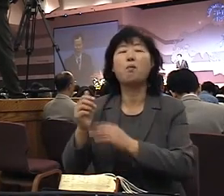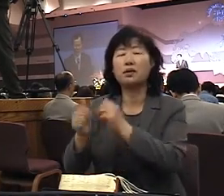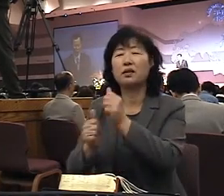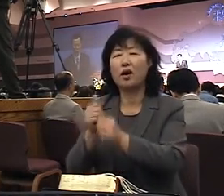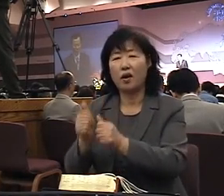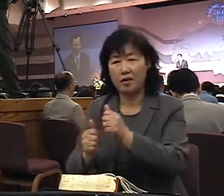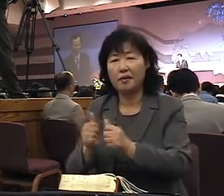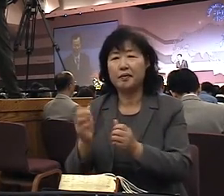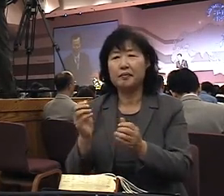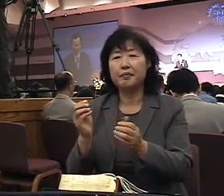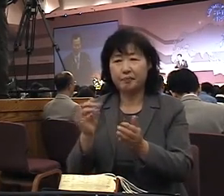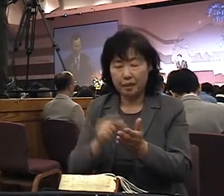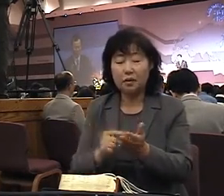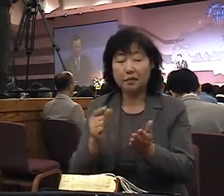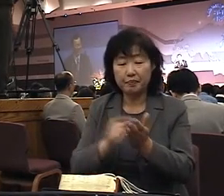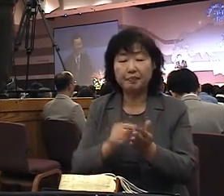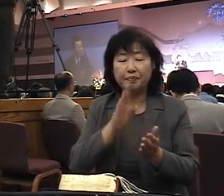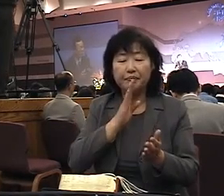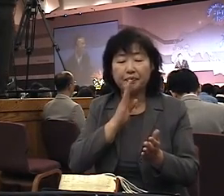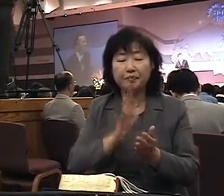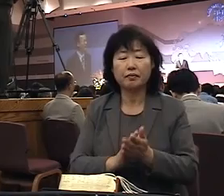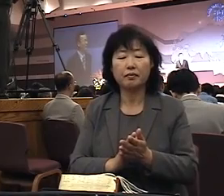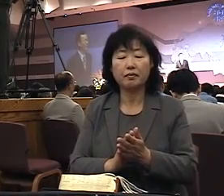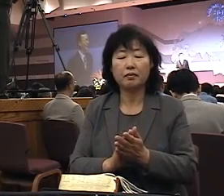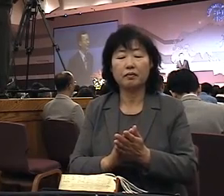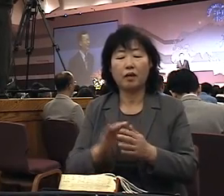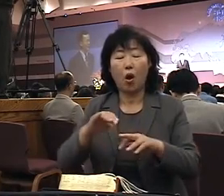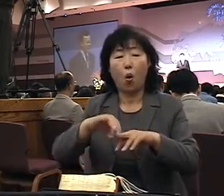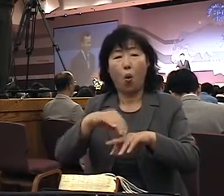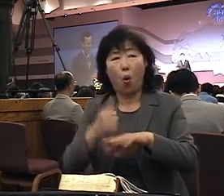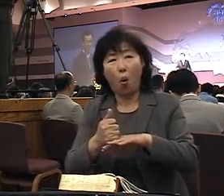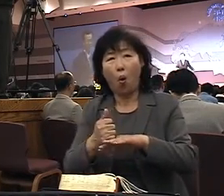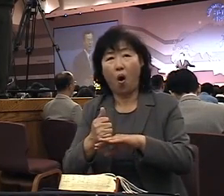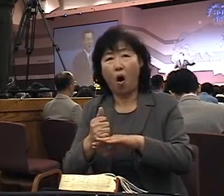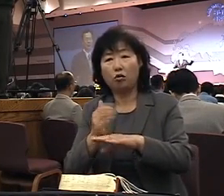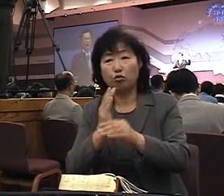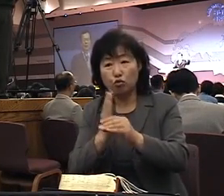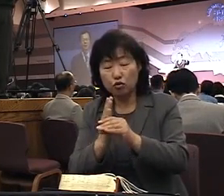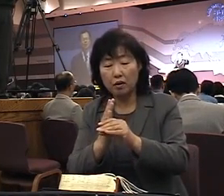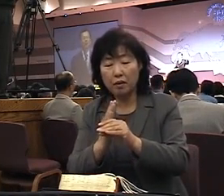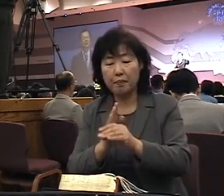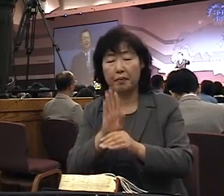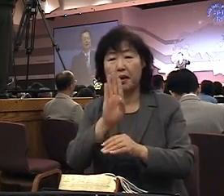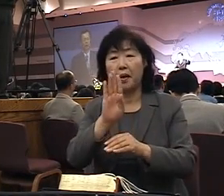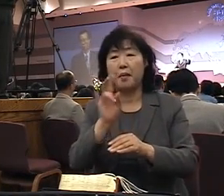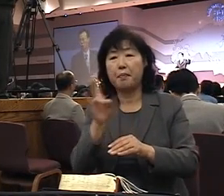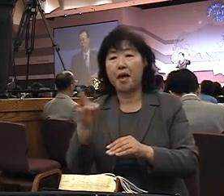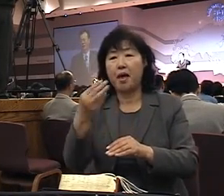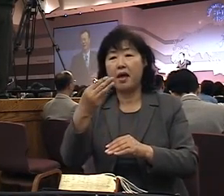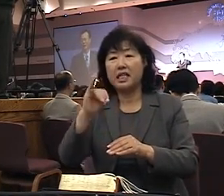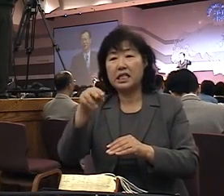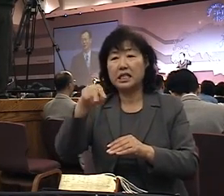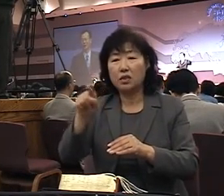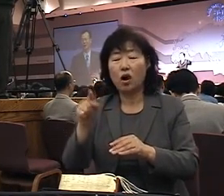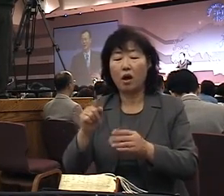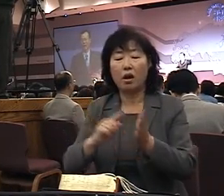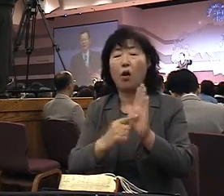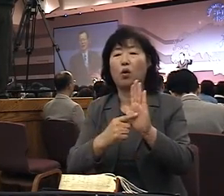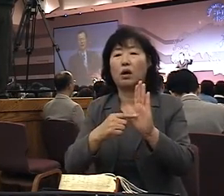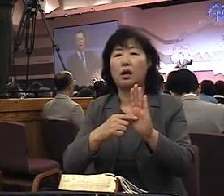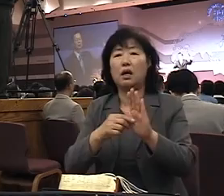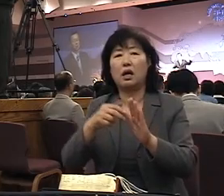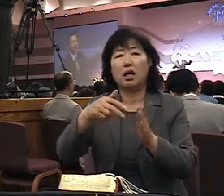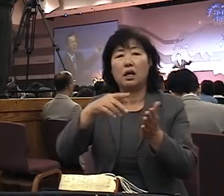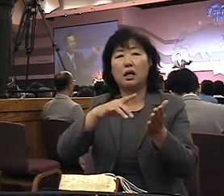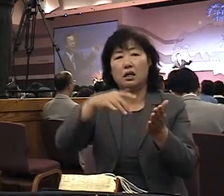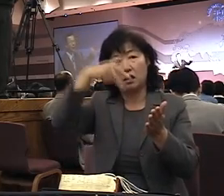왕중 왕의 족보에 페레스가 나오는 거예요. 자, 그렇다면 창세기 38장의 중요성을 알겠죠.